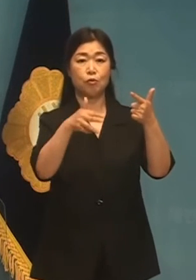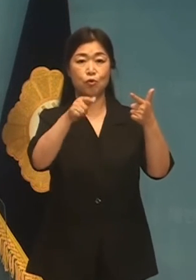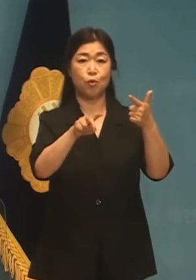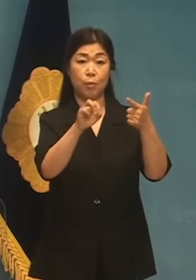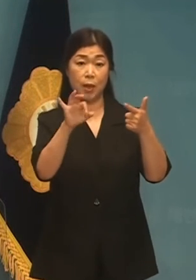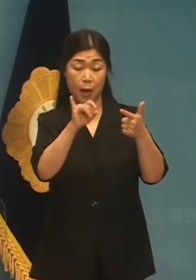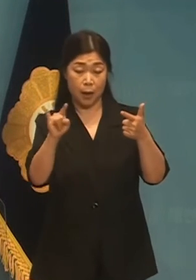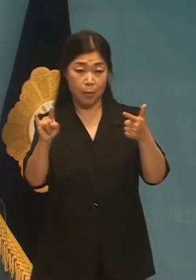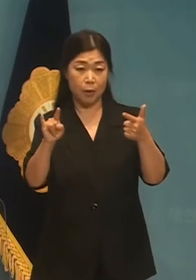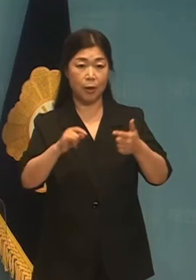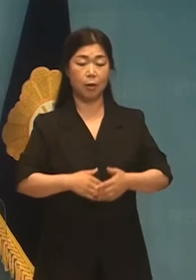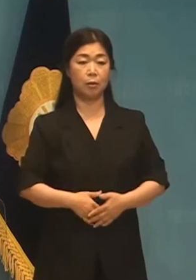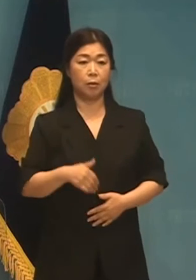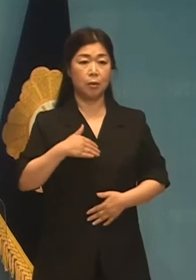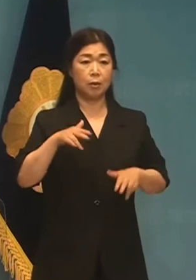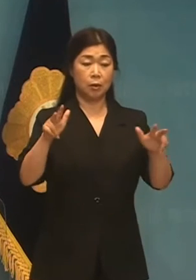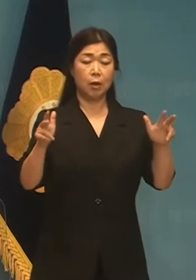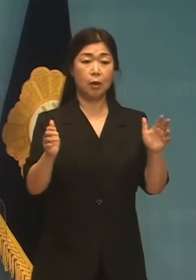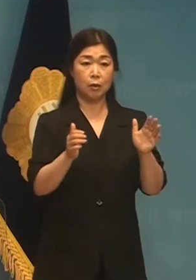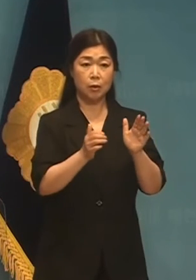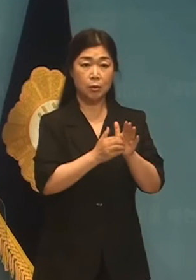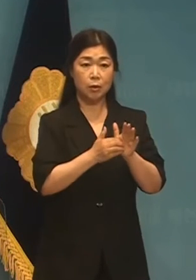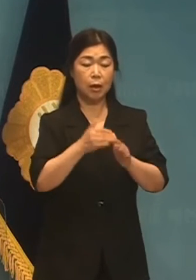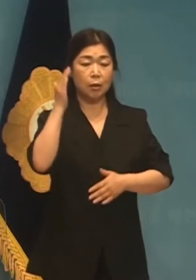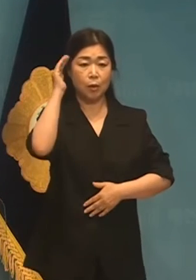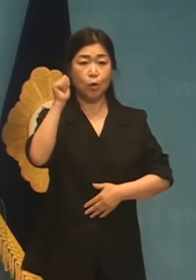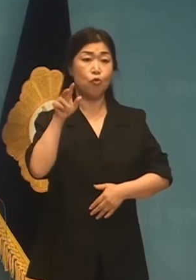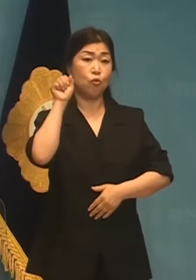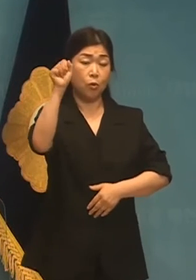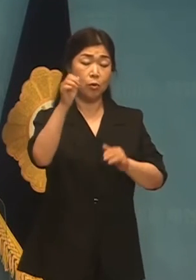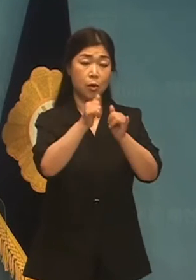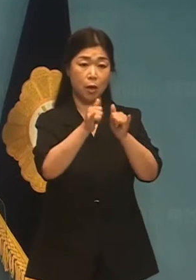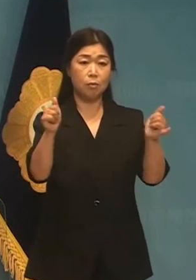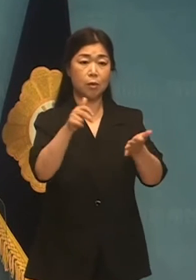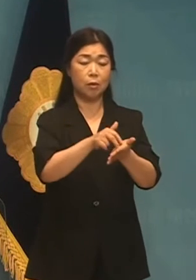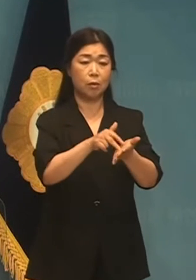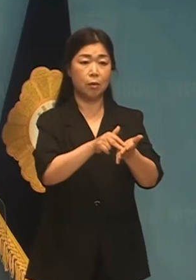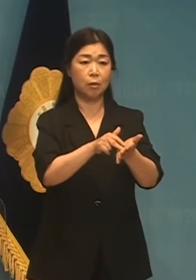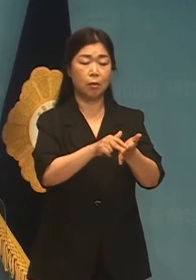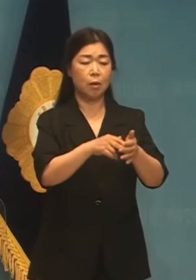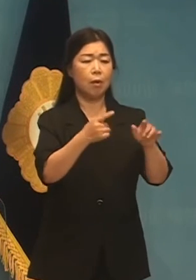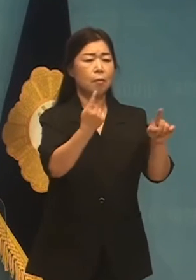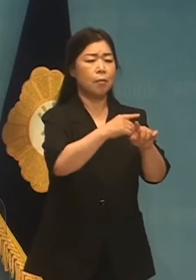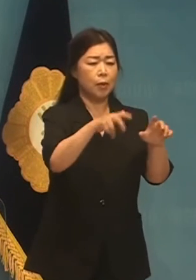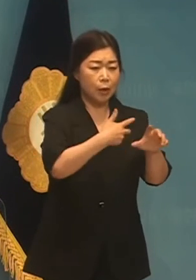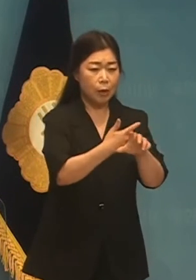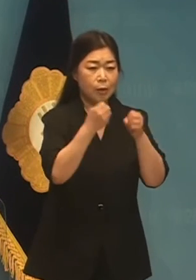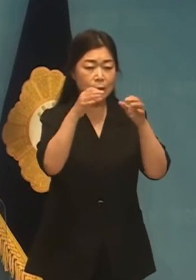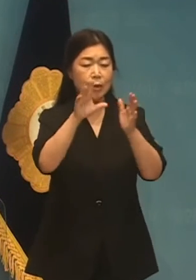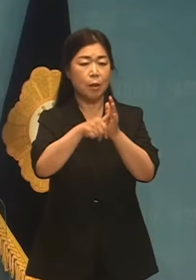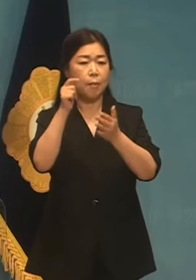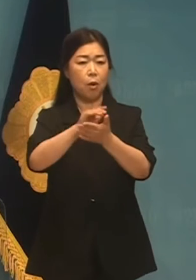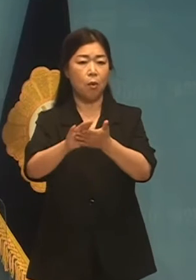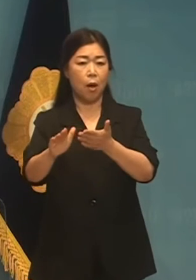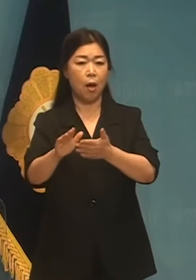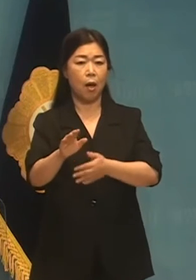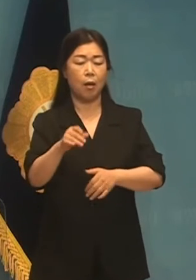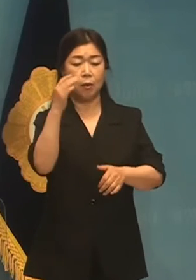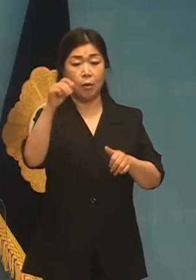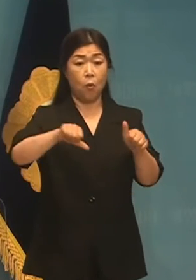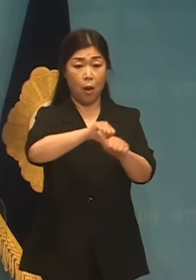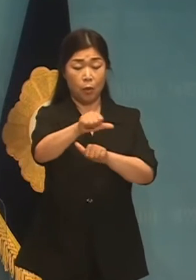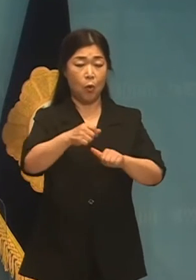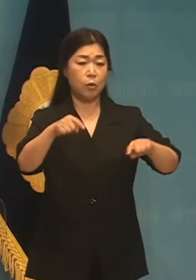주미애입니다. 저는 그동안 대선 후보로서 지대개혁, 신세대 평화, 에코정치